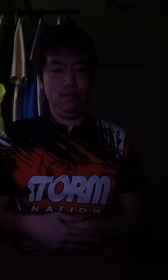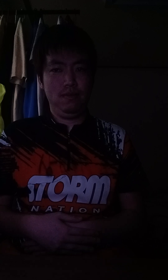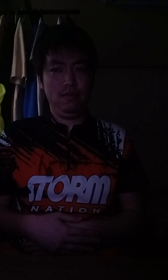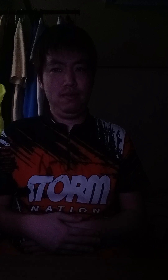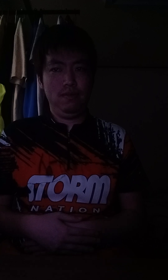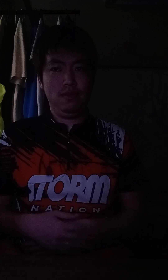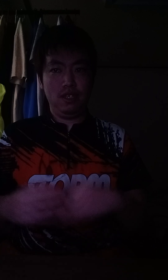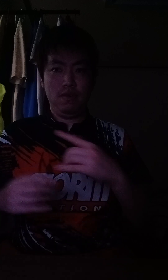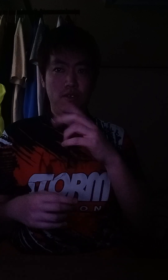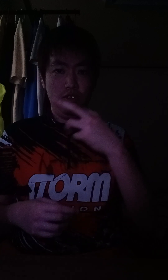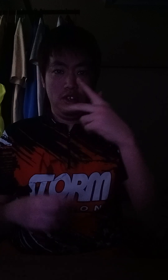며칠 뒤